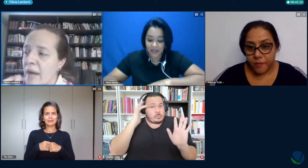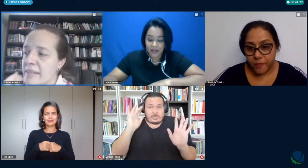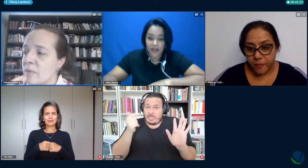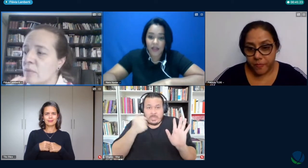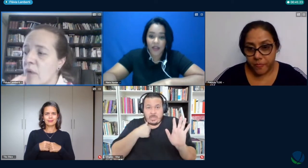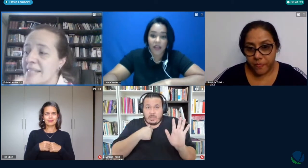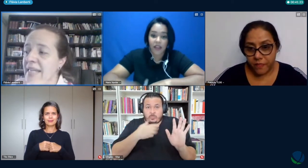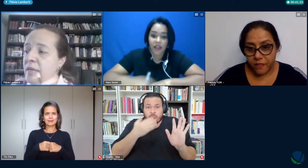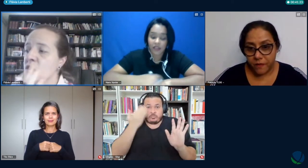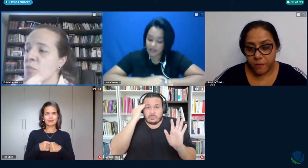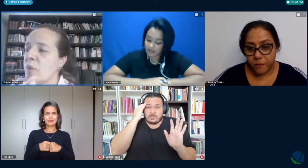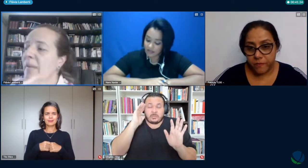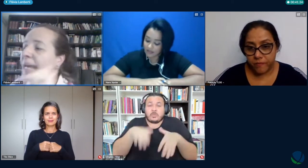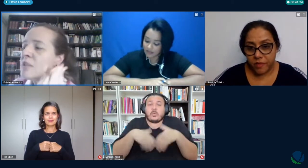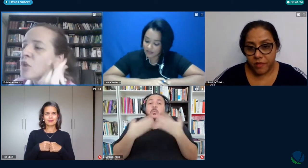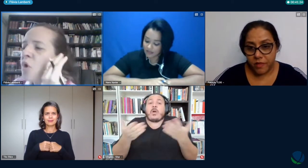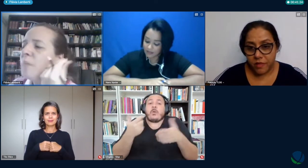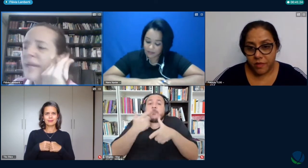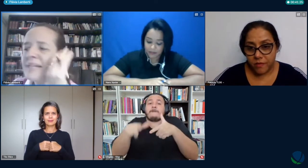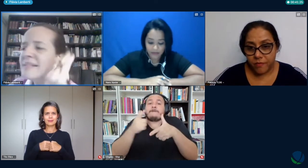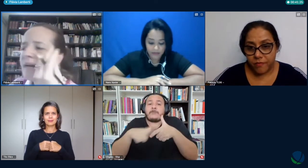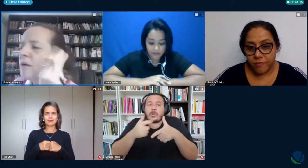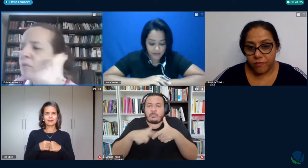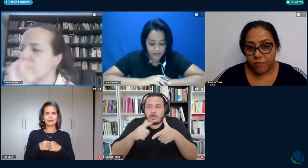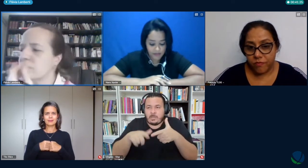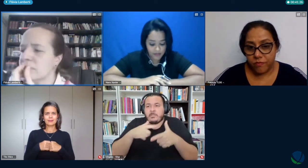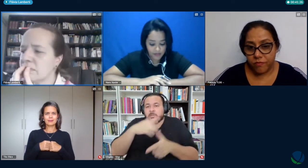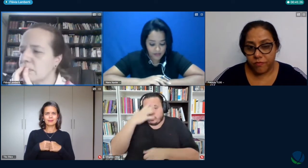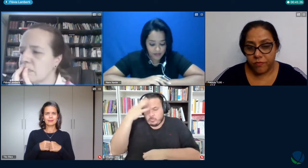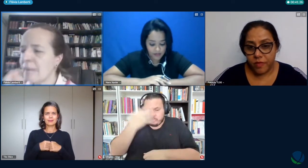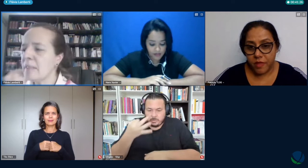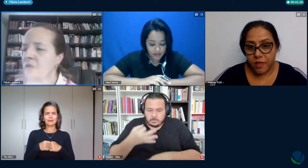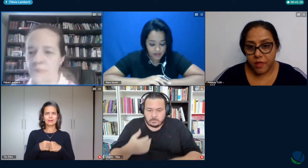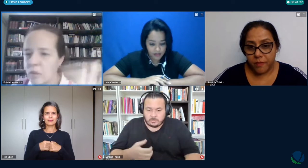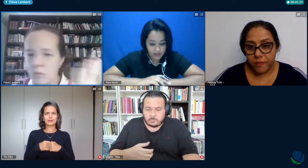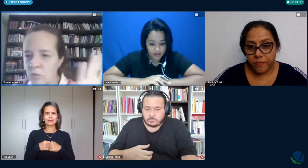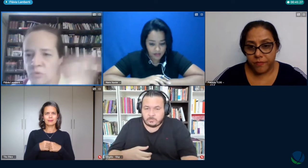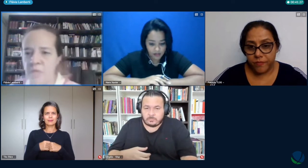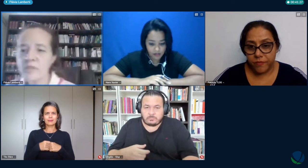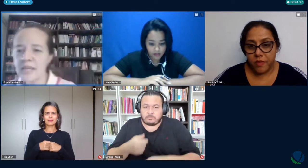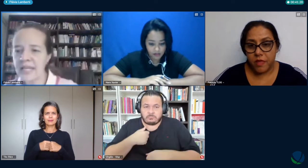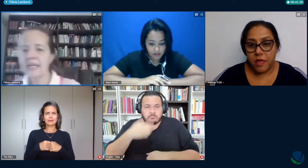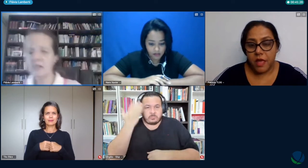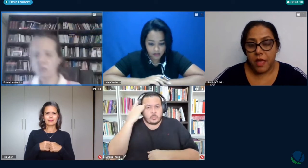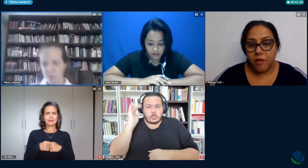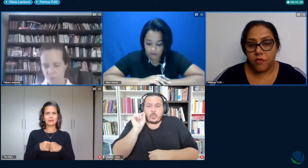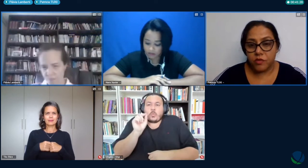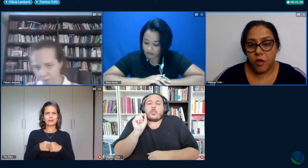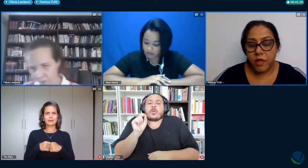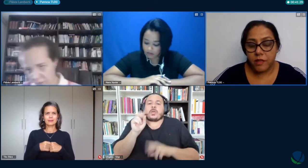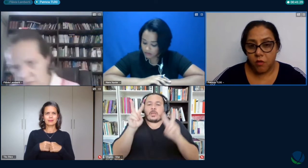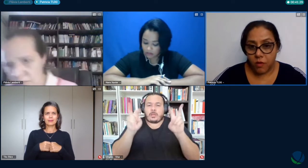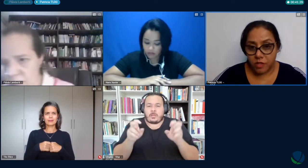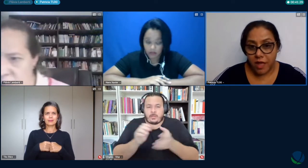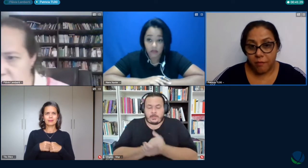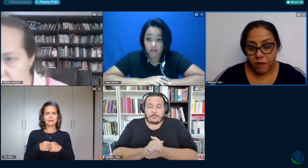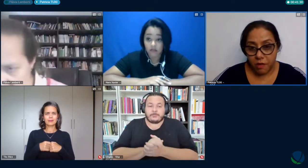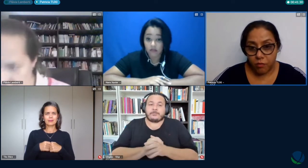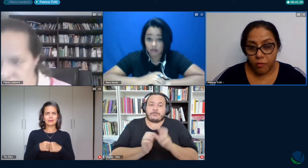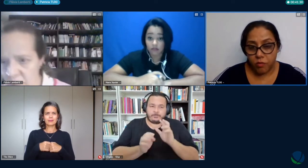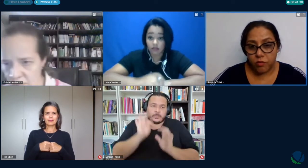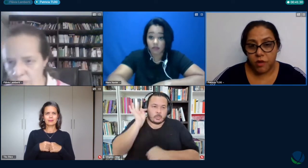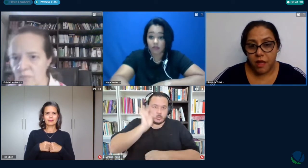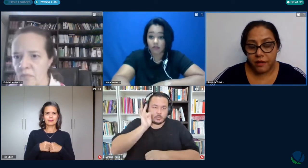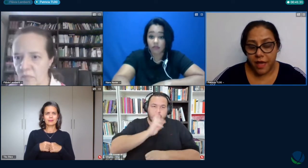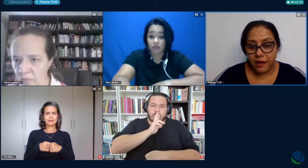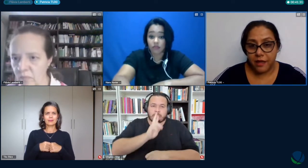entendo quais seriam esses problemas de compreensão. Para mim, eu não sei o que seria isso. Eu vou só, então, já